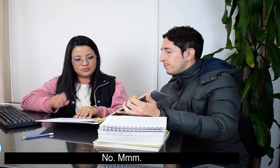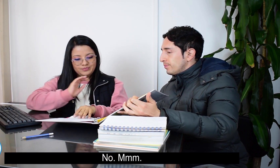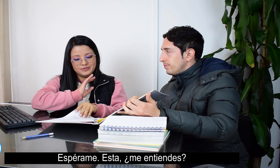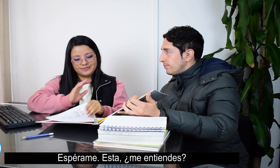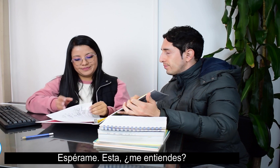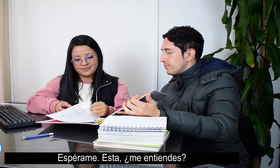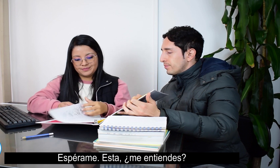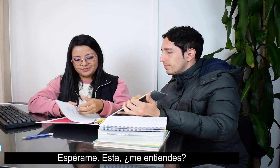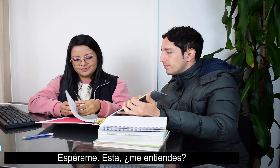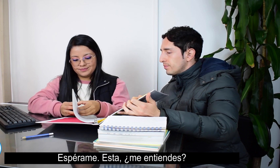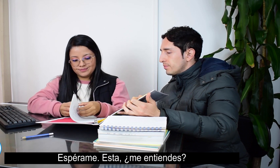Espérame.